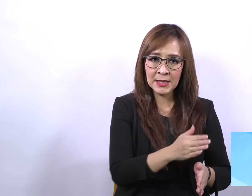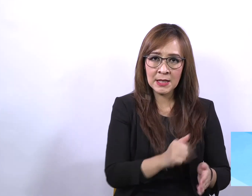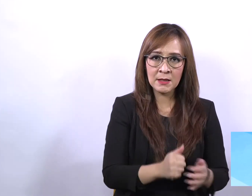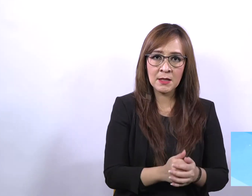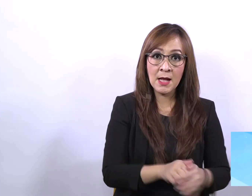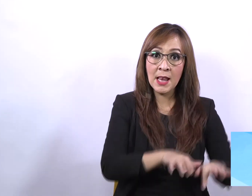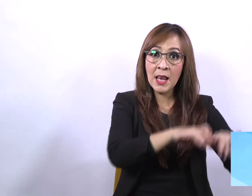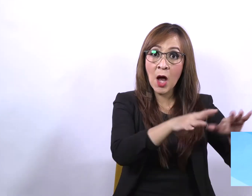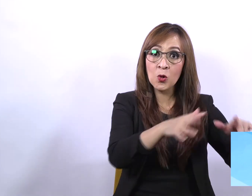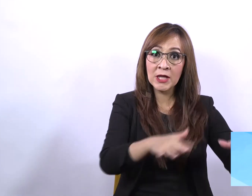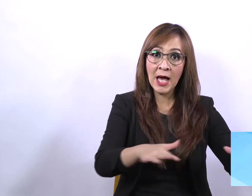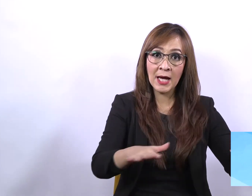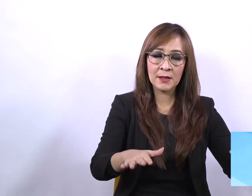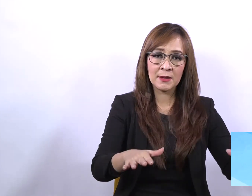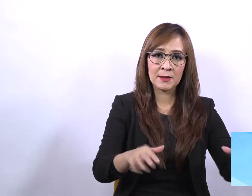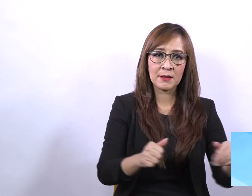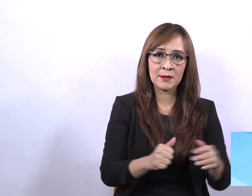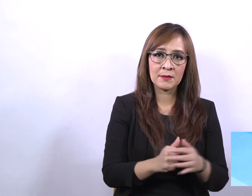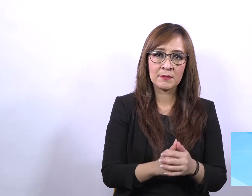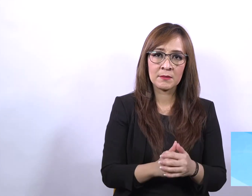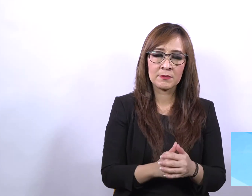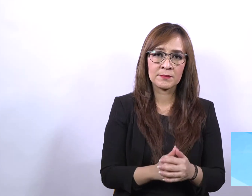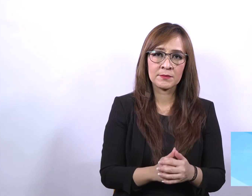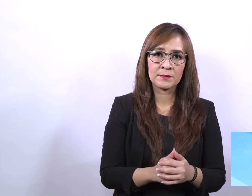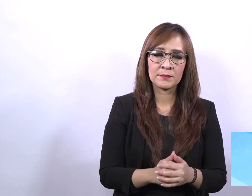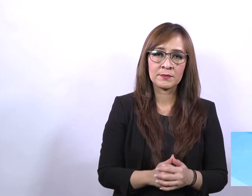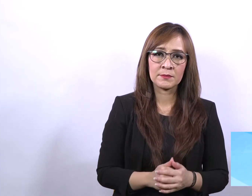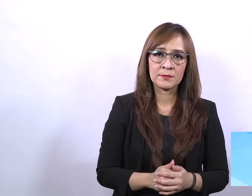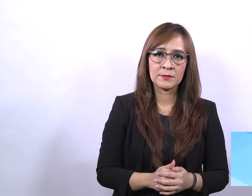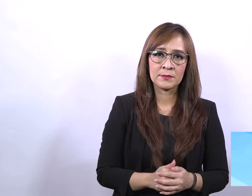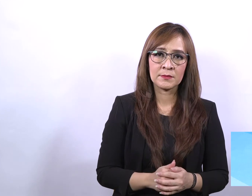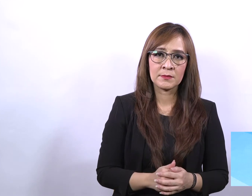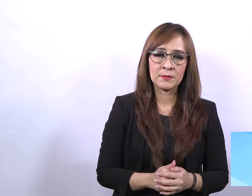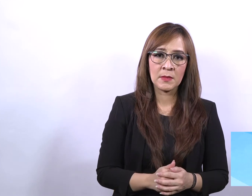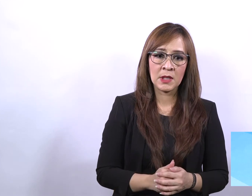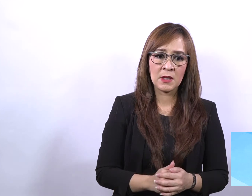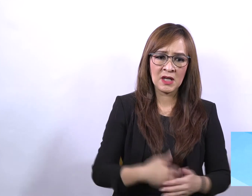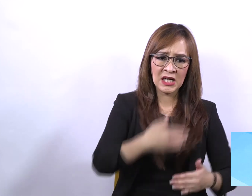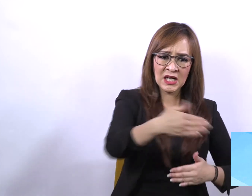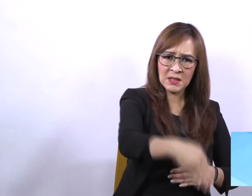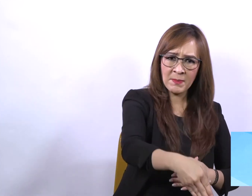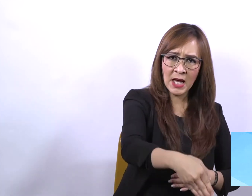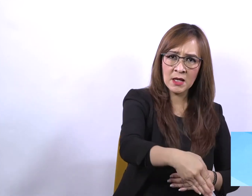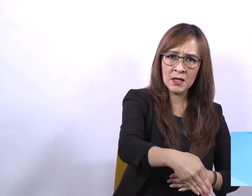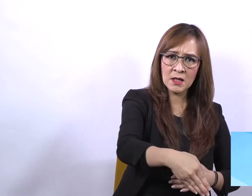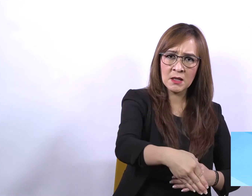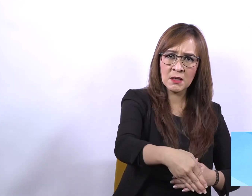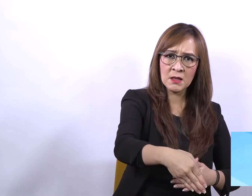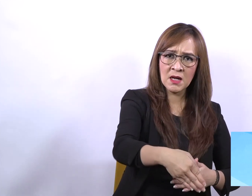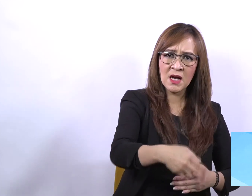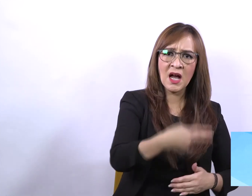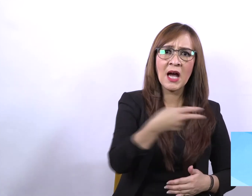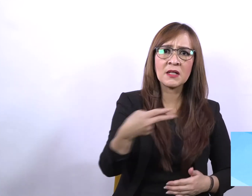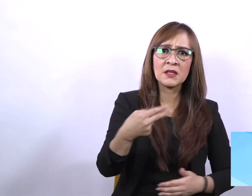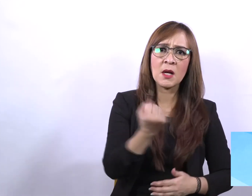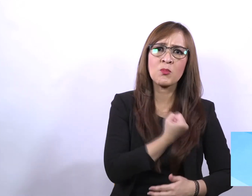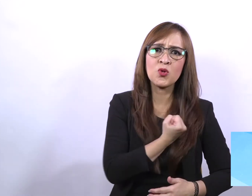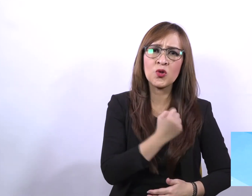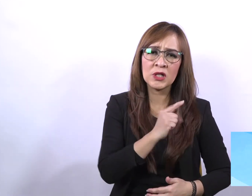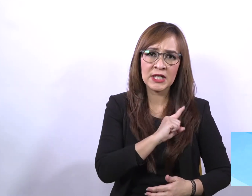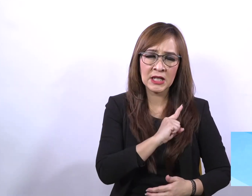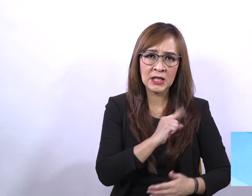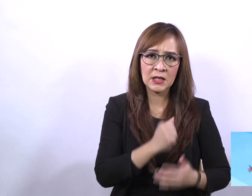Perahu Hai kedepan artinya bunuh diri Hai ke belakang pasukan Firaun sudah menanti